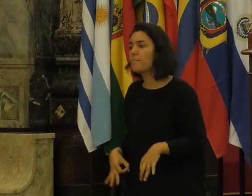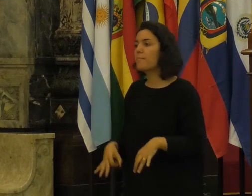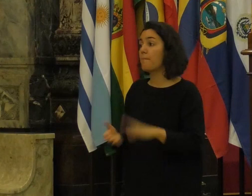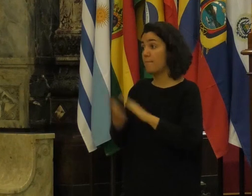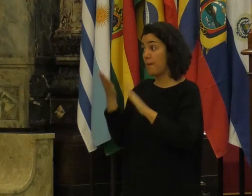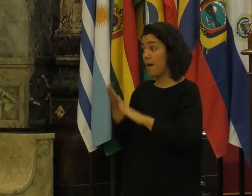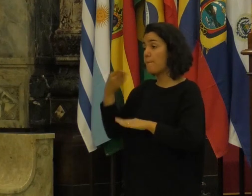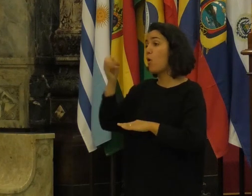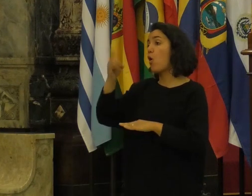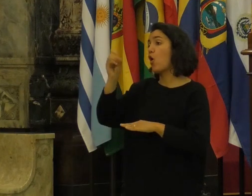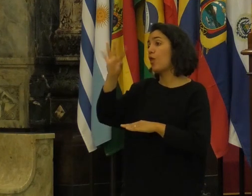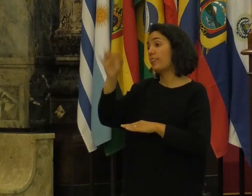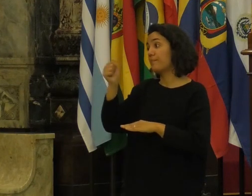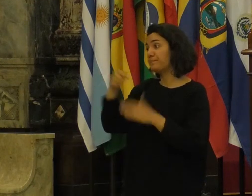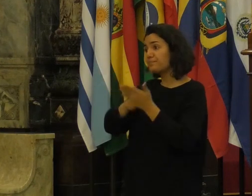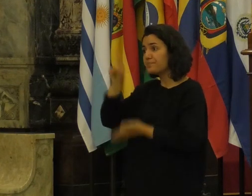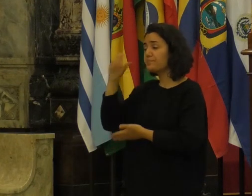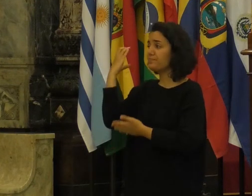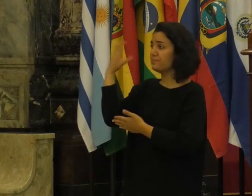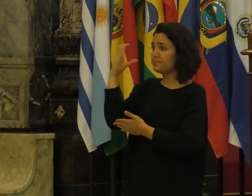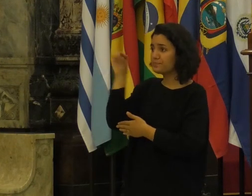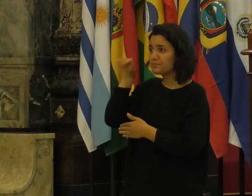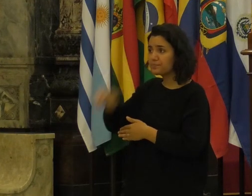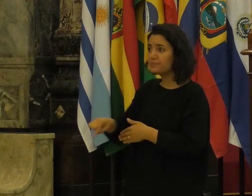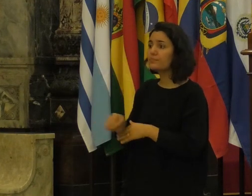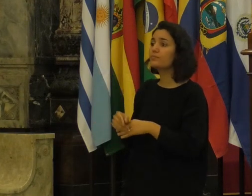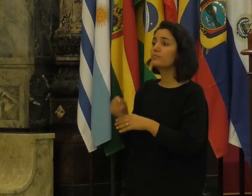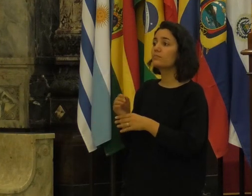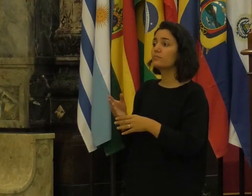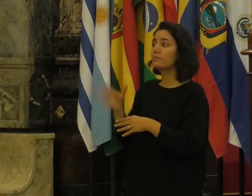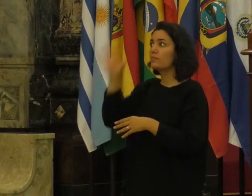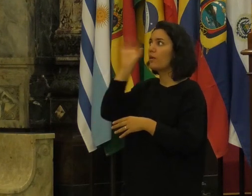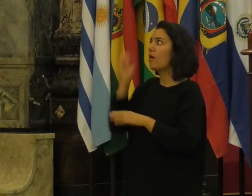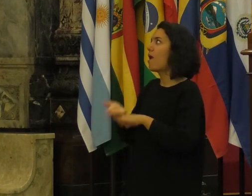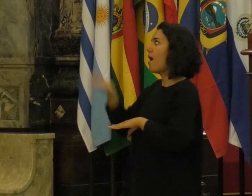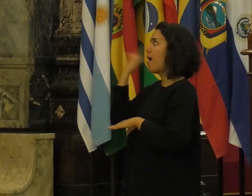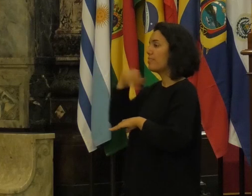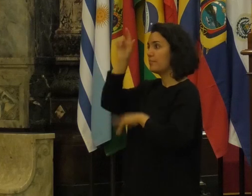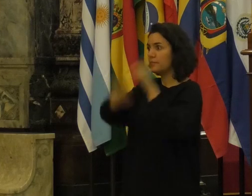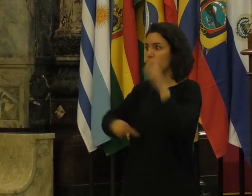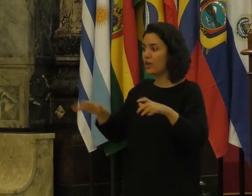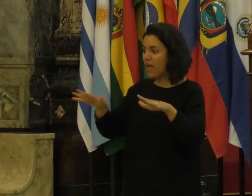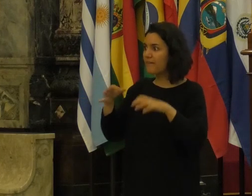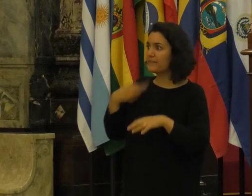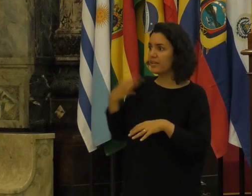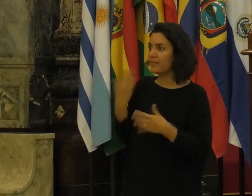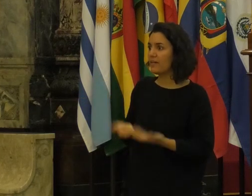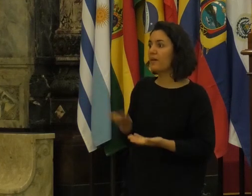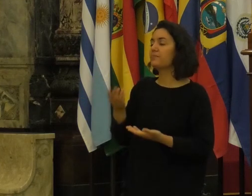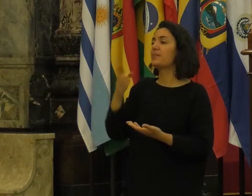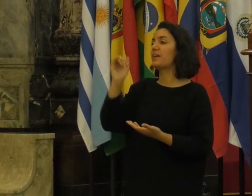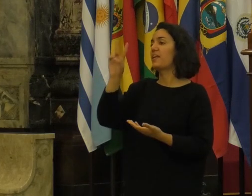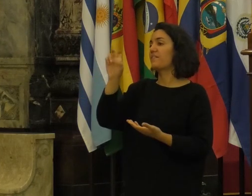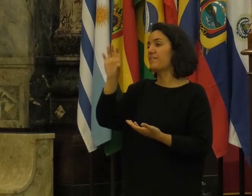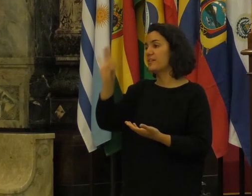Bogotá en 1974, aprovecho aquí para recordar a algunos pioneros que están vivos todavía, Alfredo Ardila, Emilio